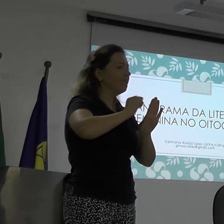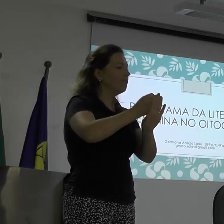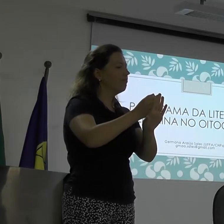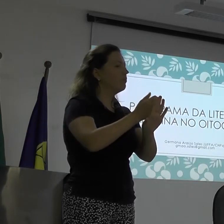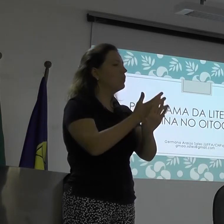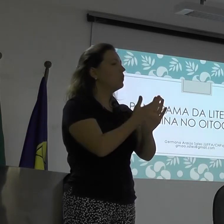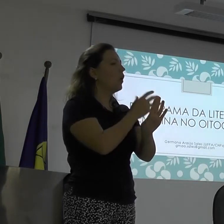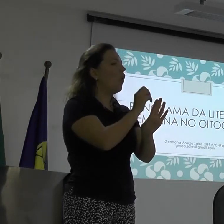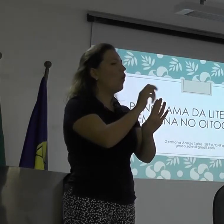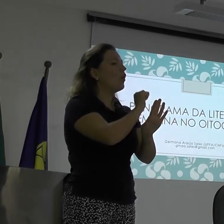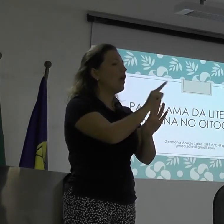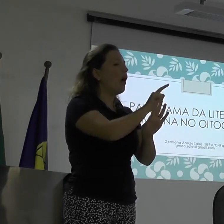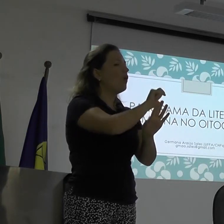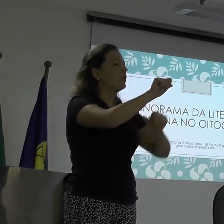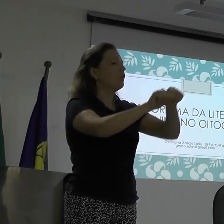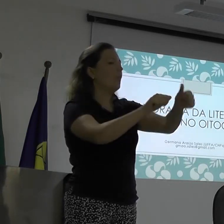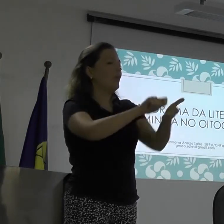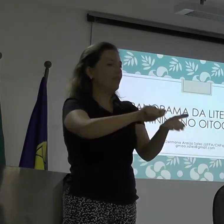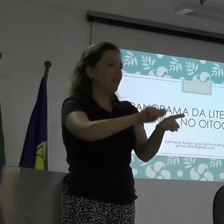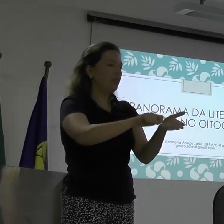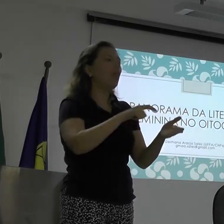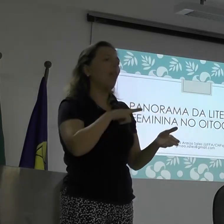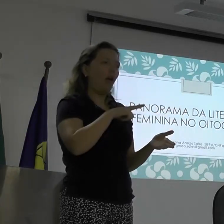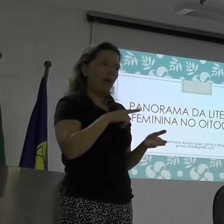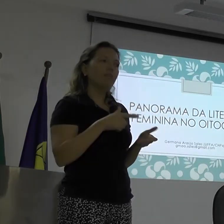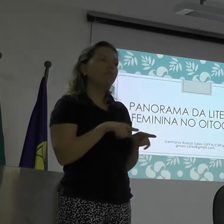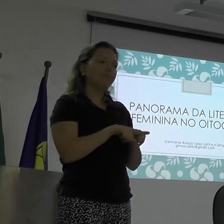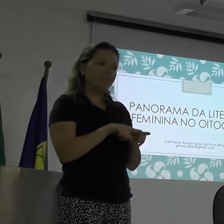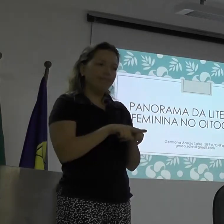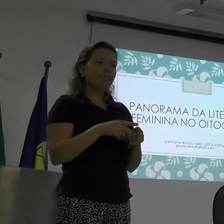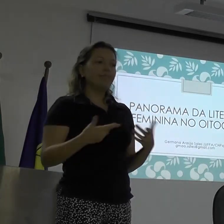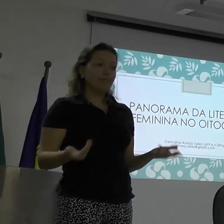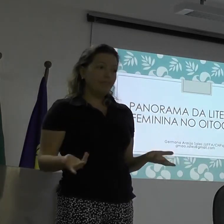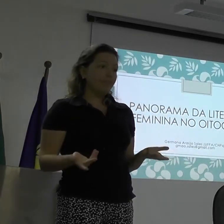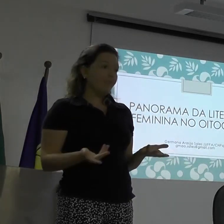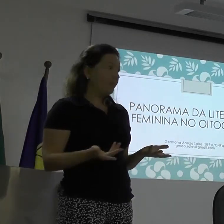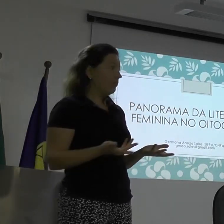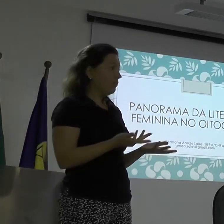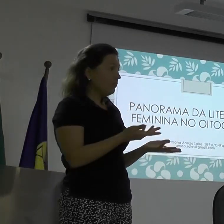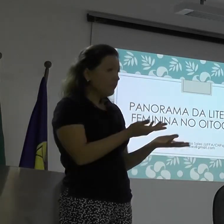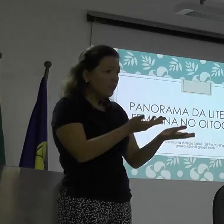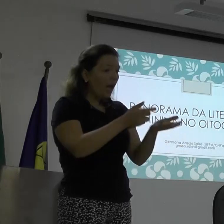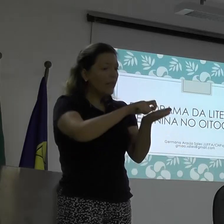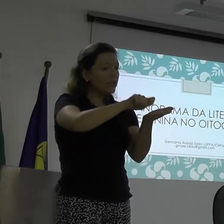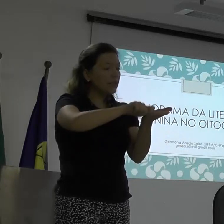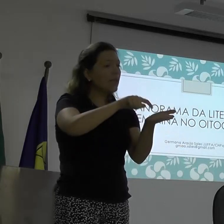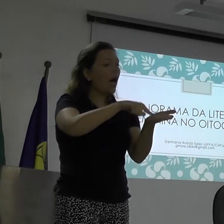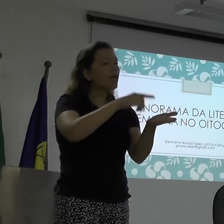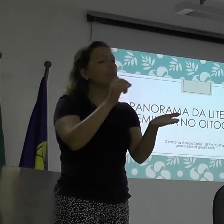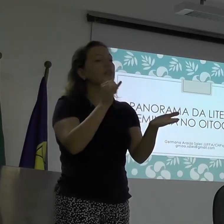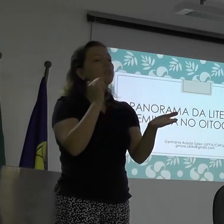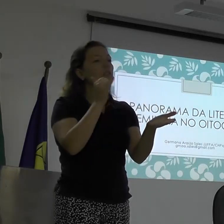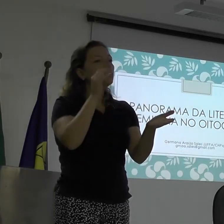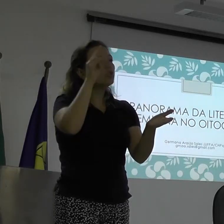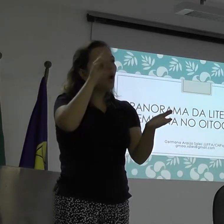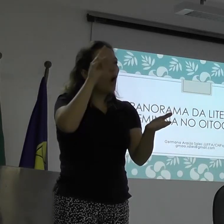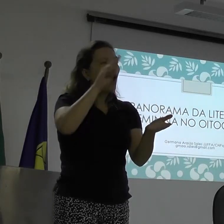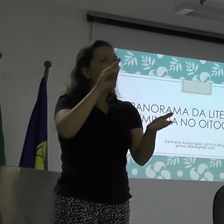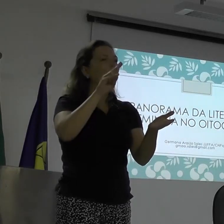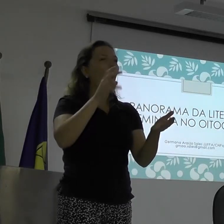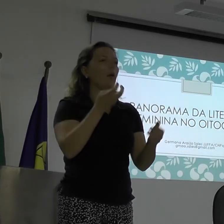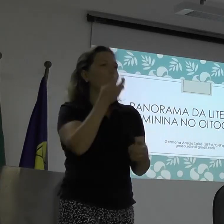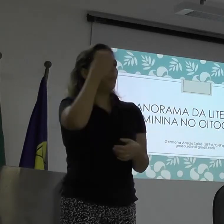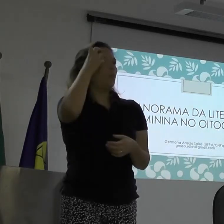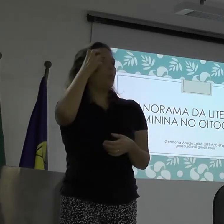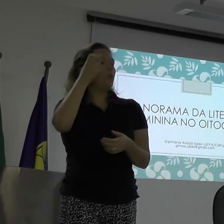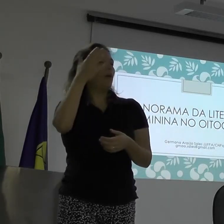oral se transformou em escrito. E aí vem uma história da cultura letrada que